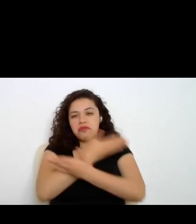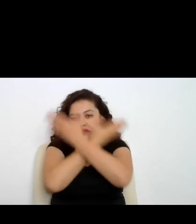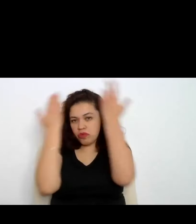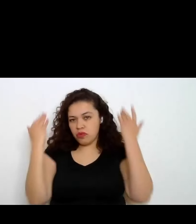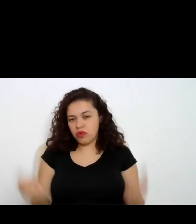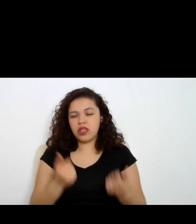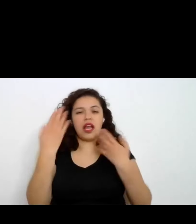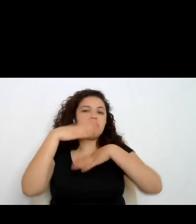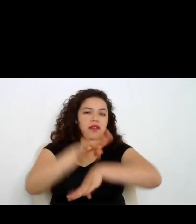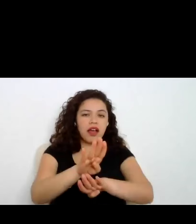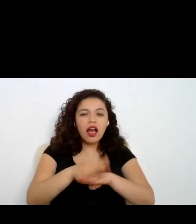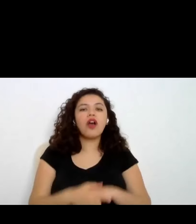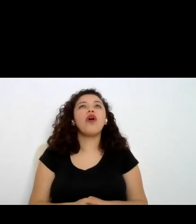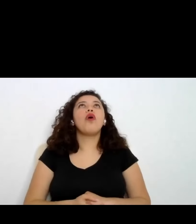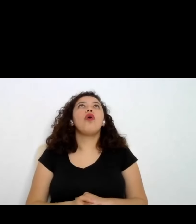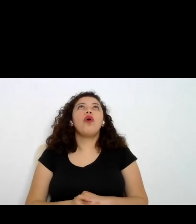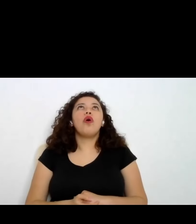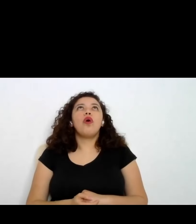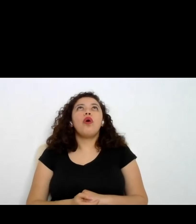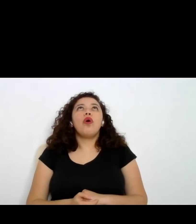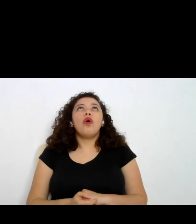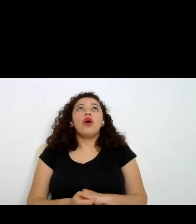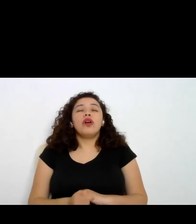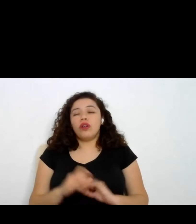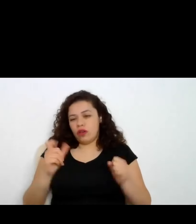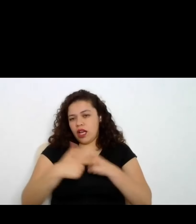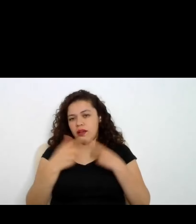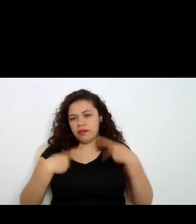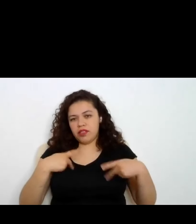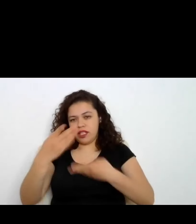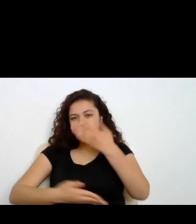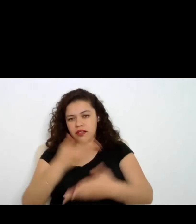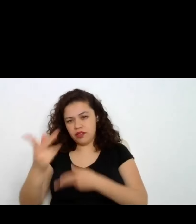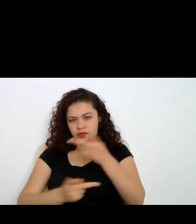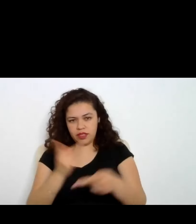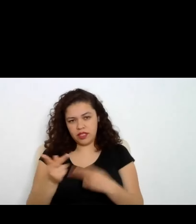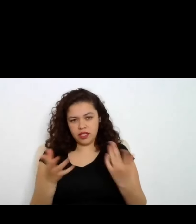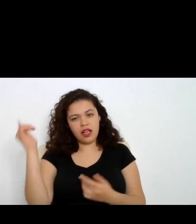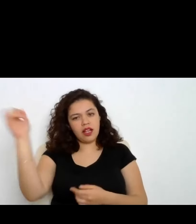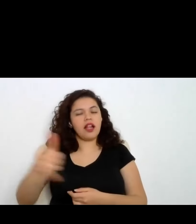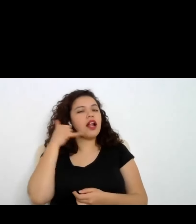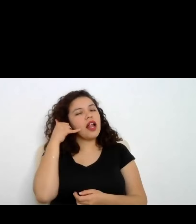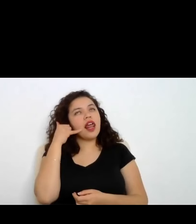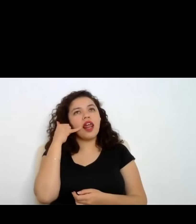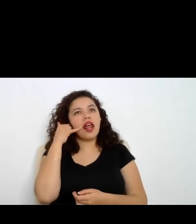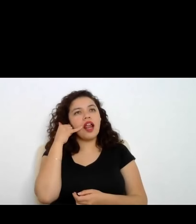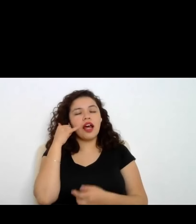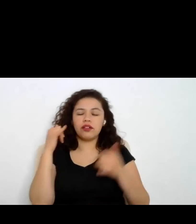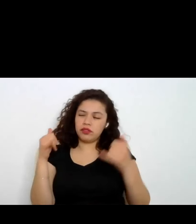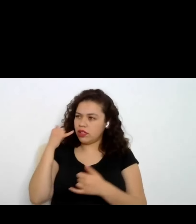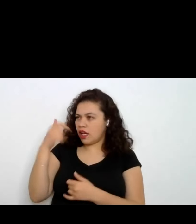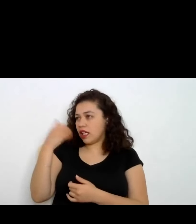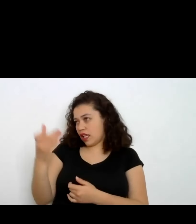al banco o a algún prestador de servicios, cuando nos contestan nos dicen, ¿no? Si quiere